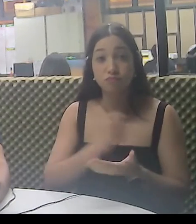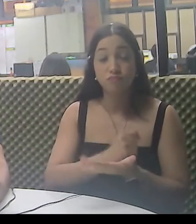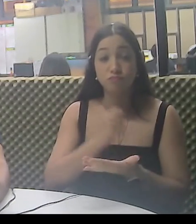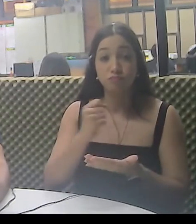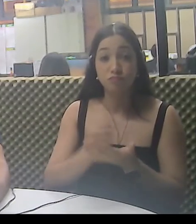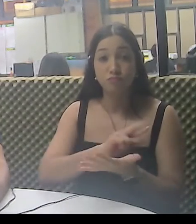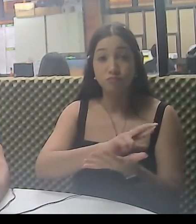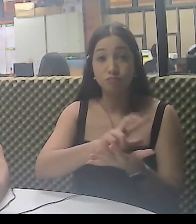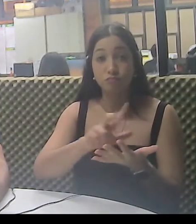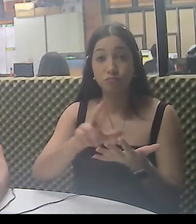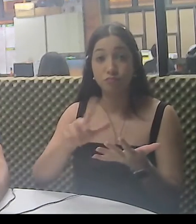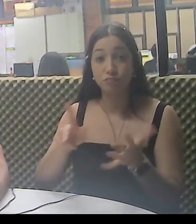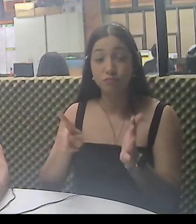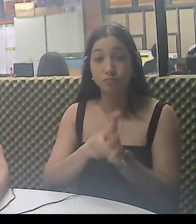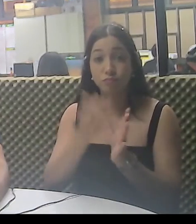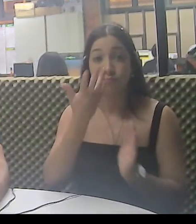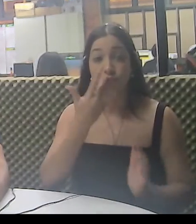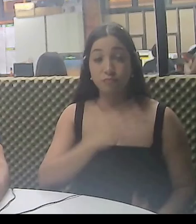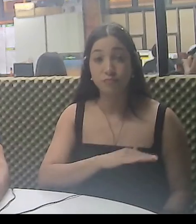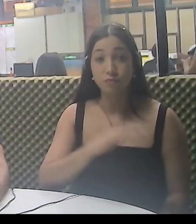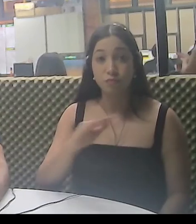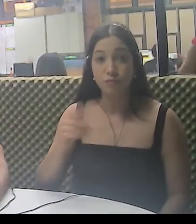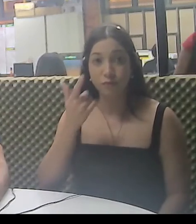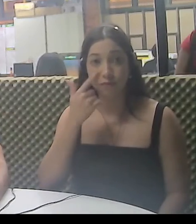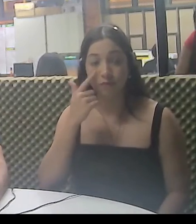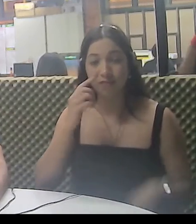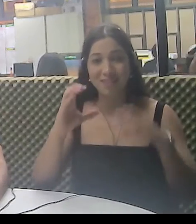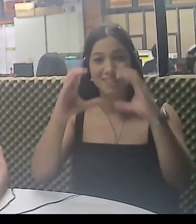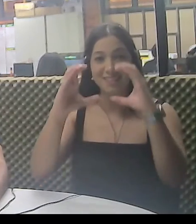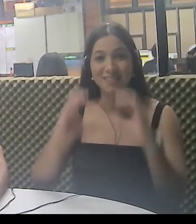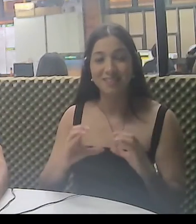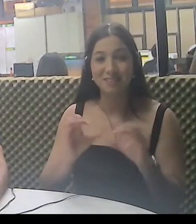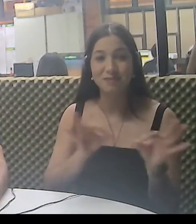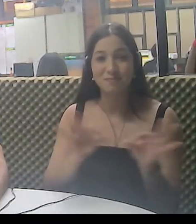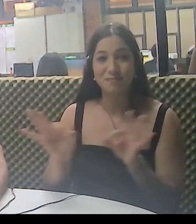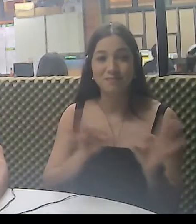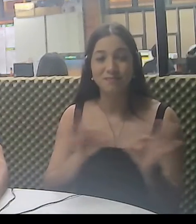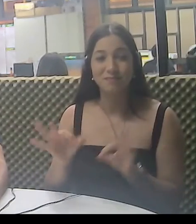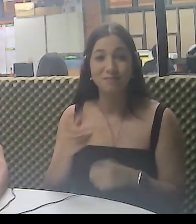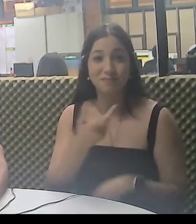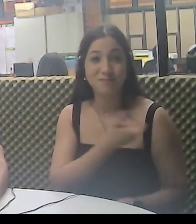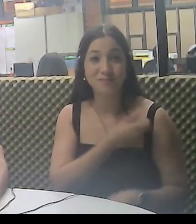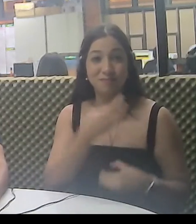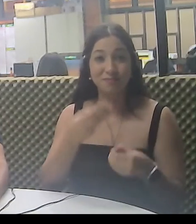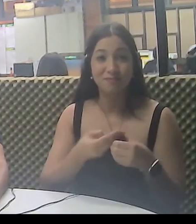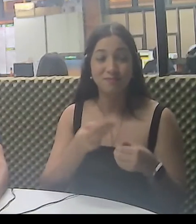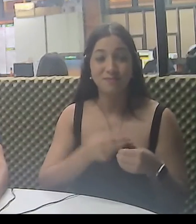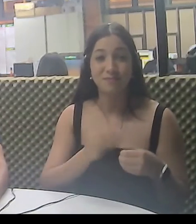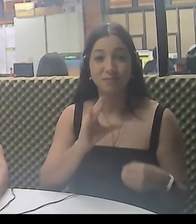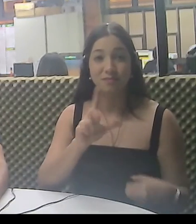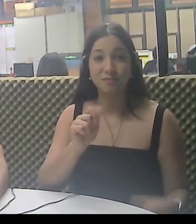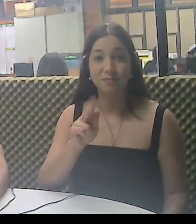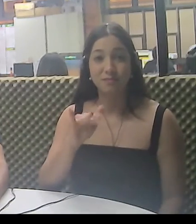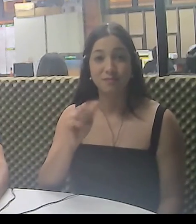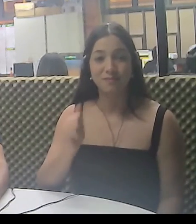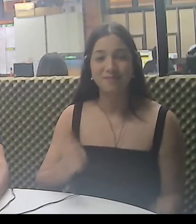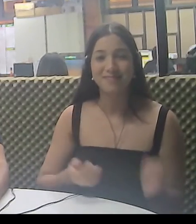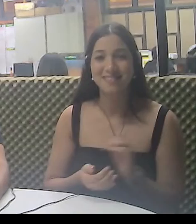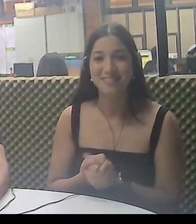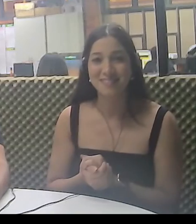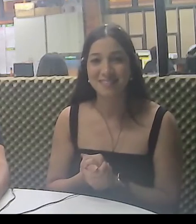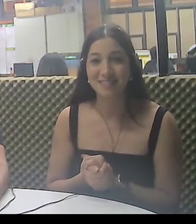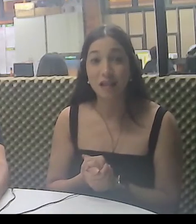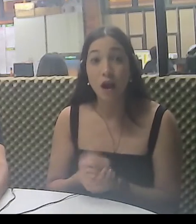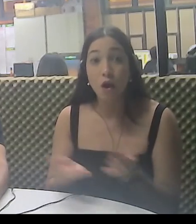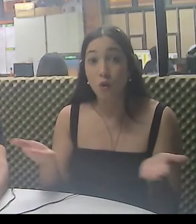outros imunizantes do calendário vacinal. Vamos ouvir a coordenadora agora do Programa de Imunização do município, Cláudia Oliveira. Hoje